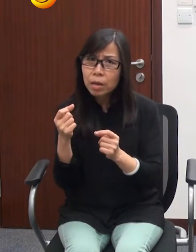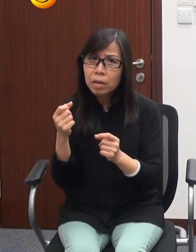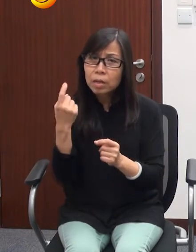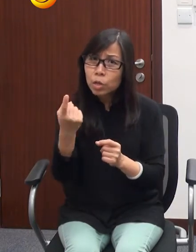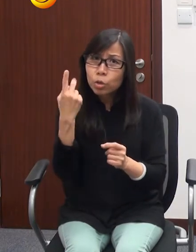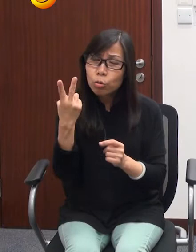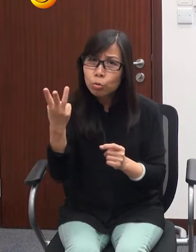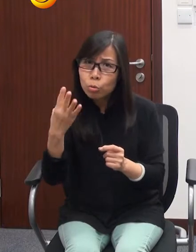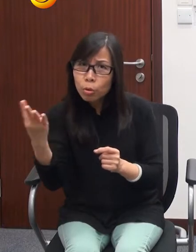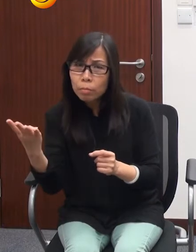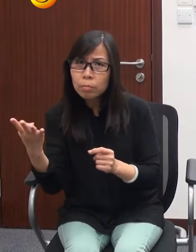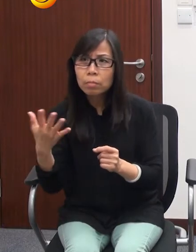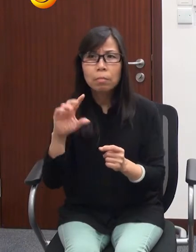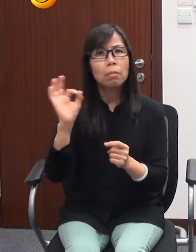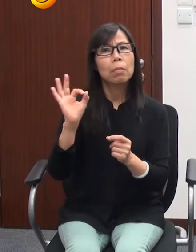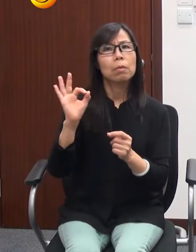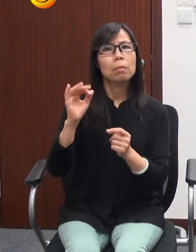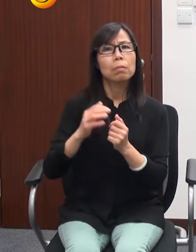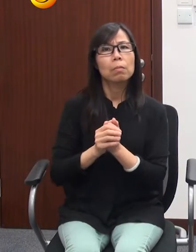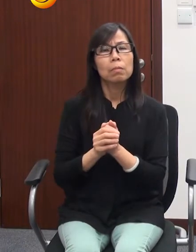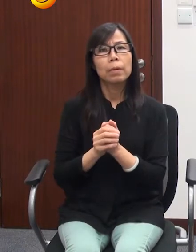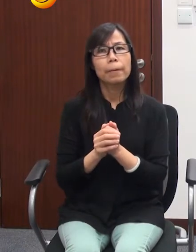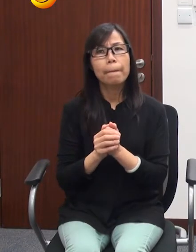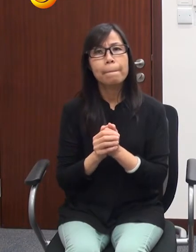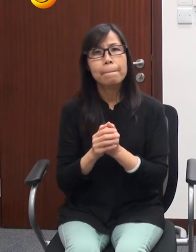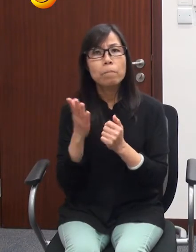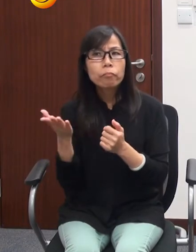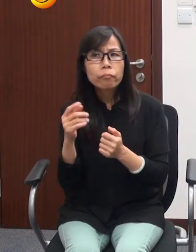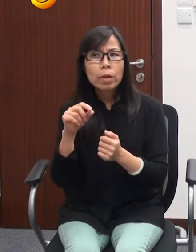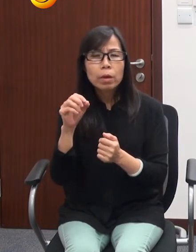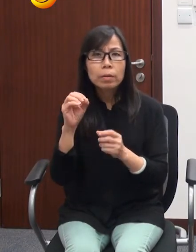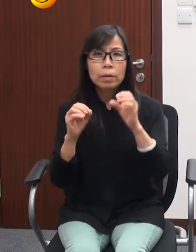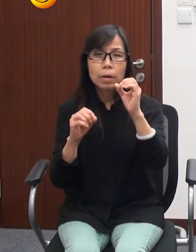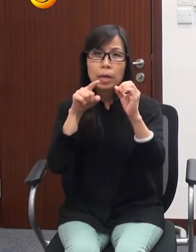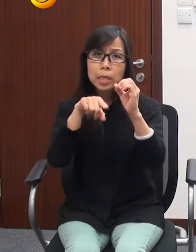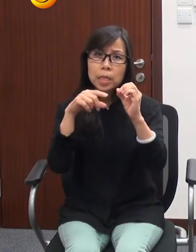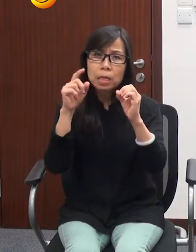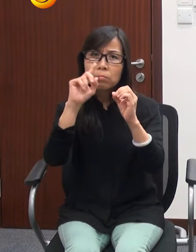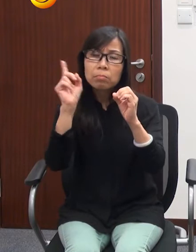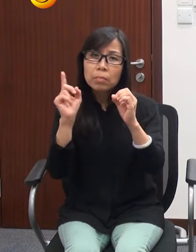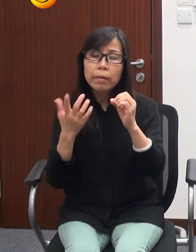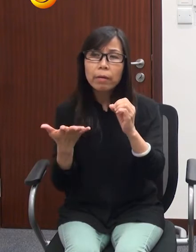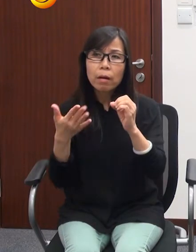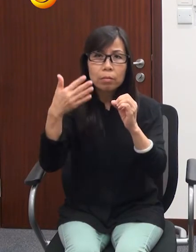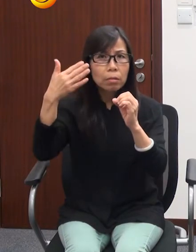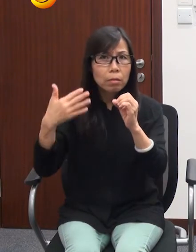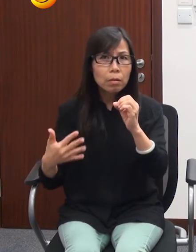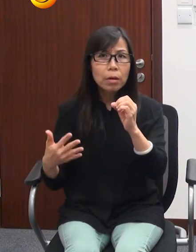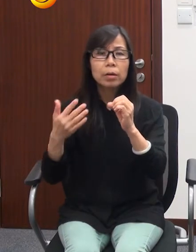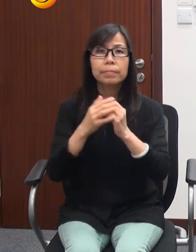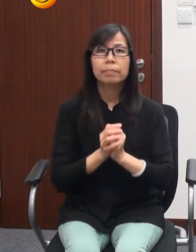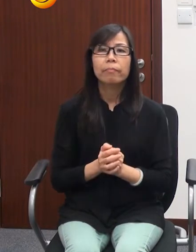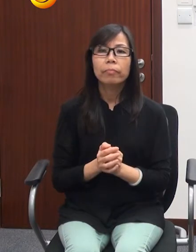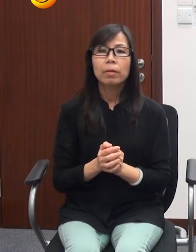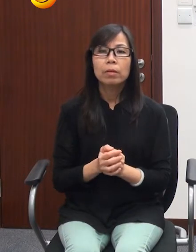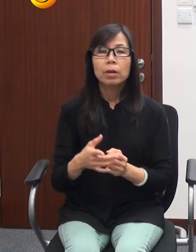嘅喎，嗰、那個其實只不過係一個指標嚟，即係嗰個只一個零點幾啊一點。 咁佢即係個意思就話我都